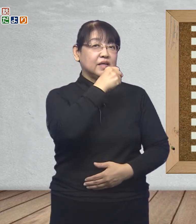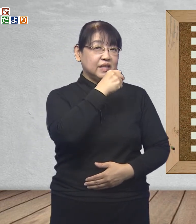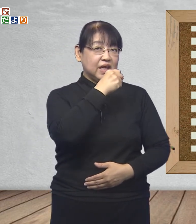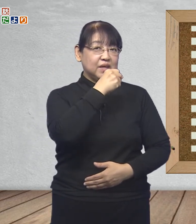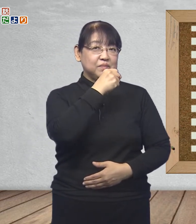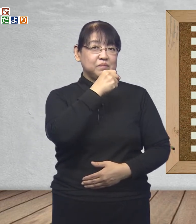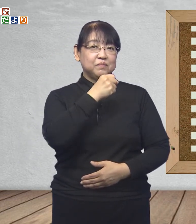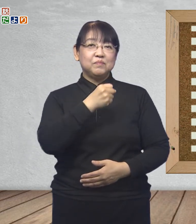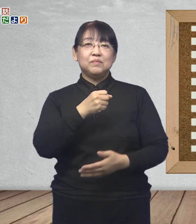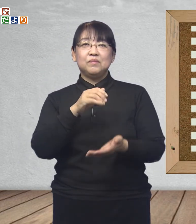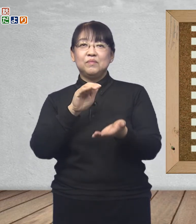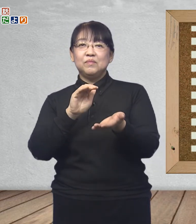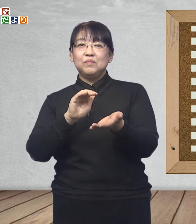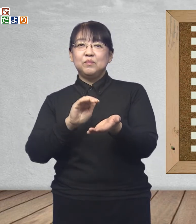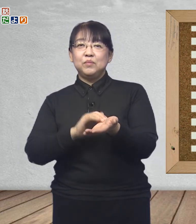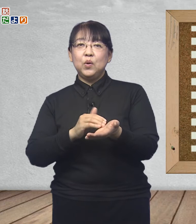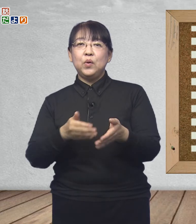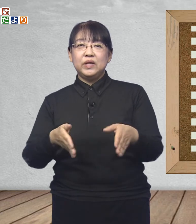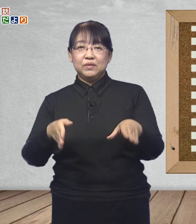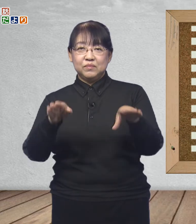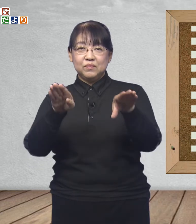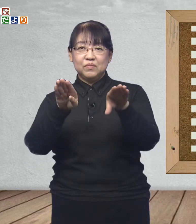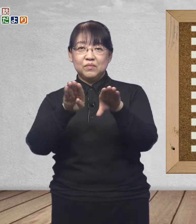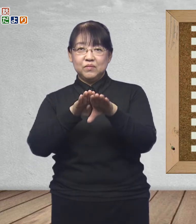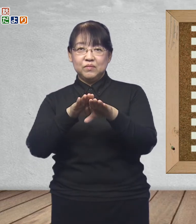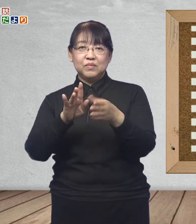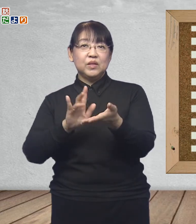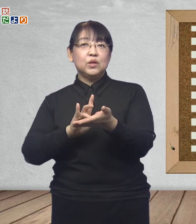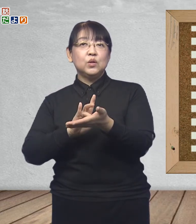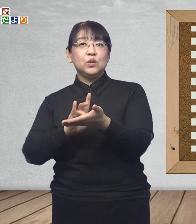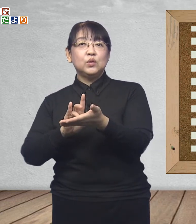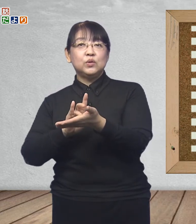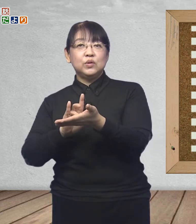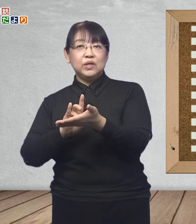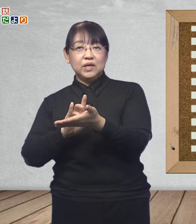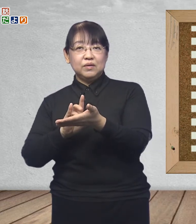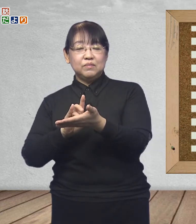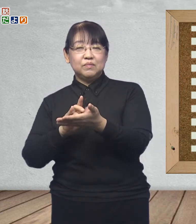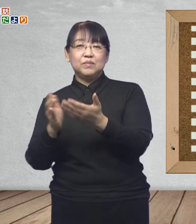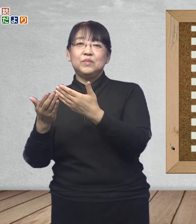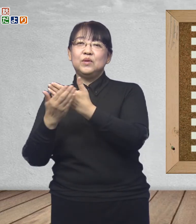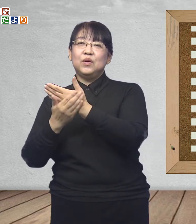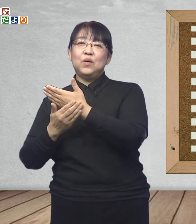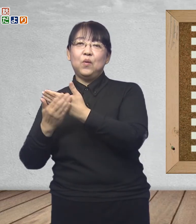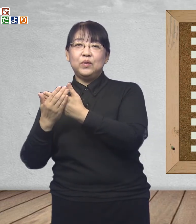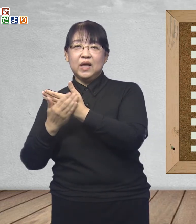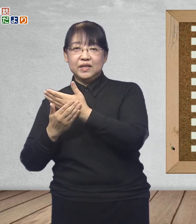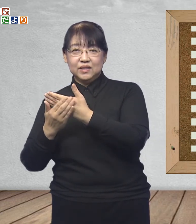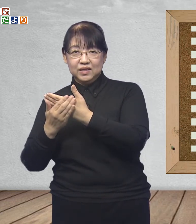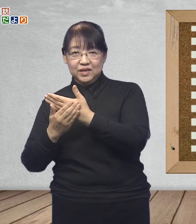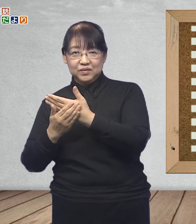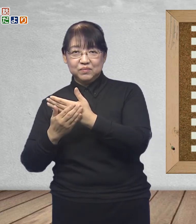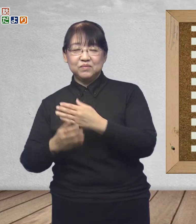邪、病院、薬、お大事に。